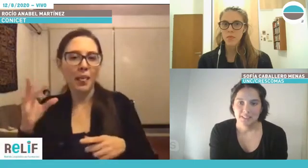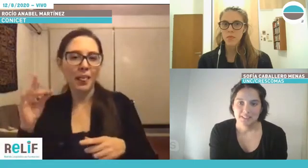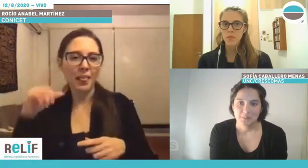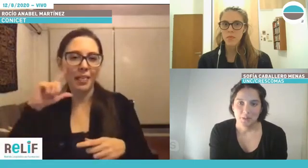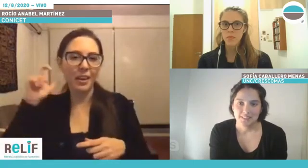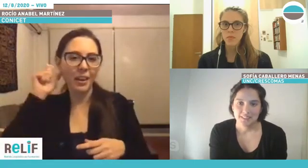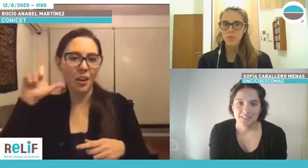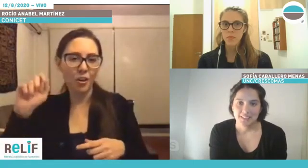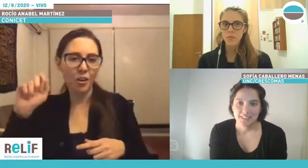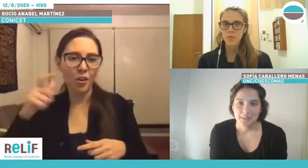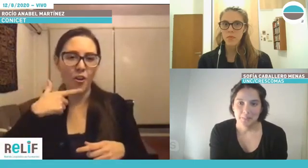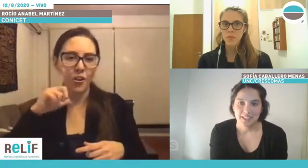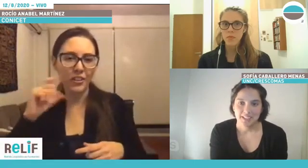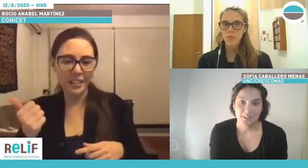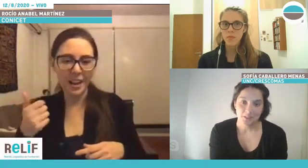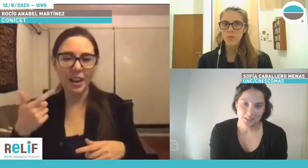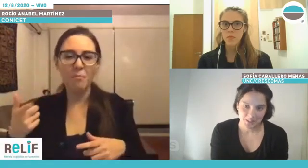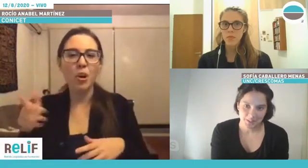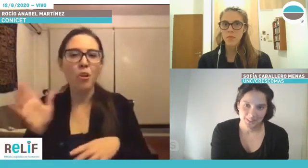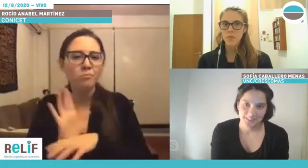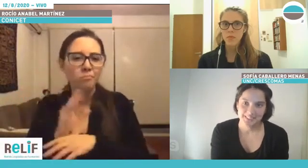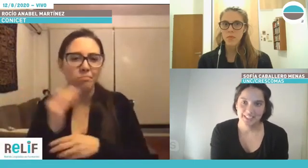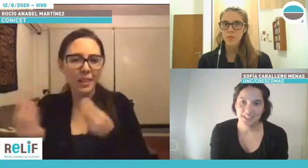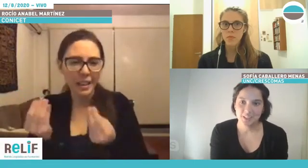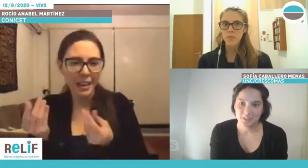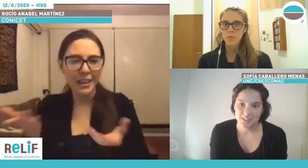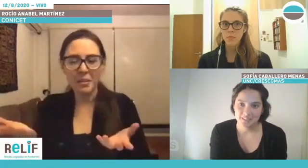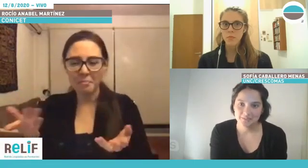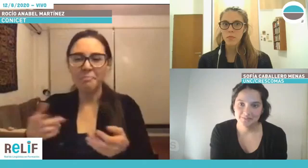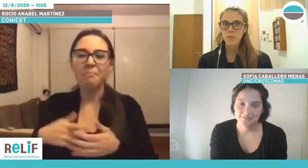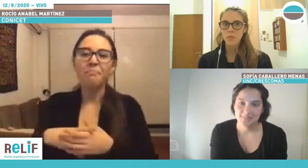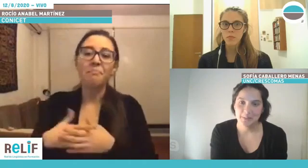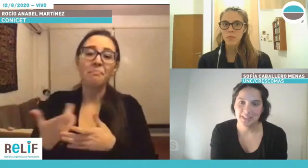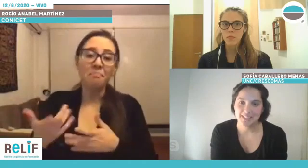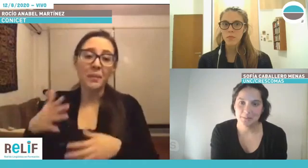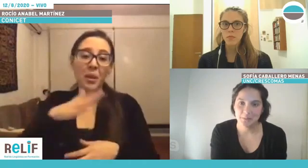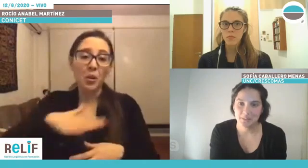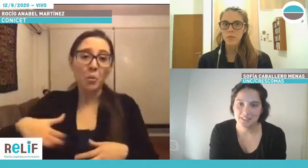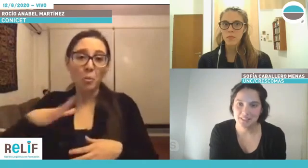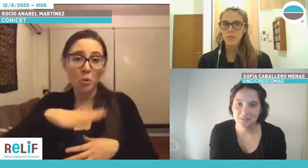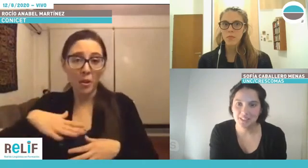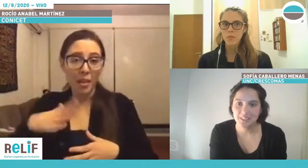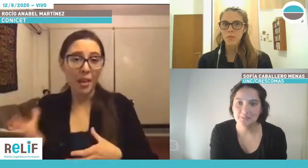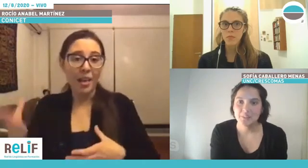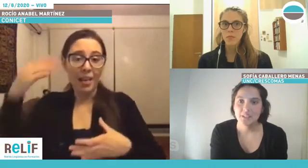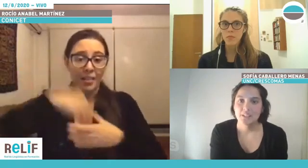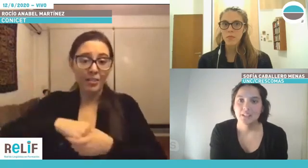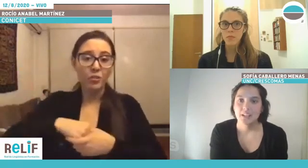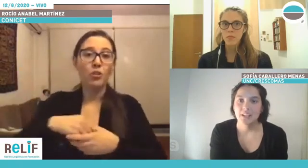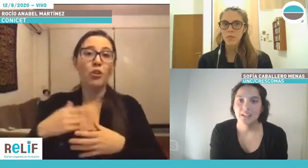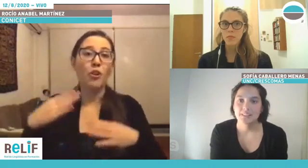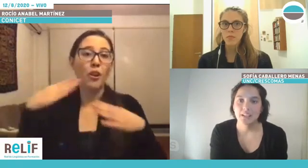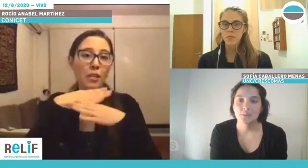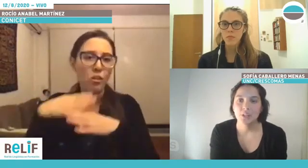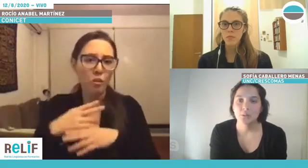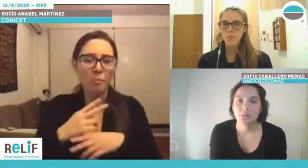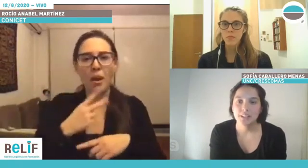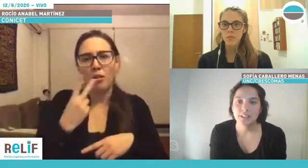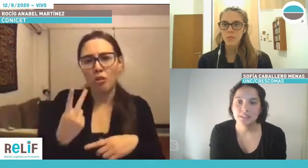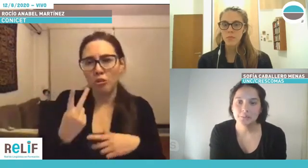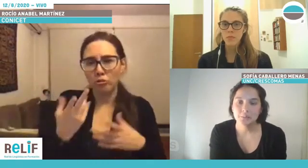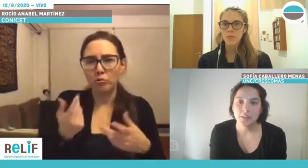Primero me parece importante explicar el concepto de diglosia, para que sepamos qué significa. Sería en